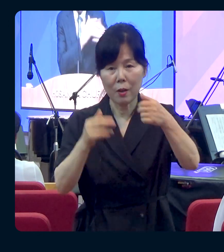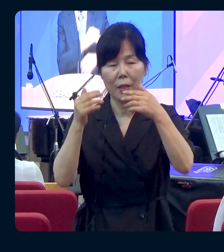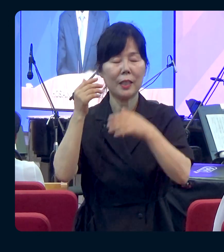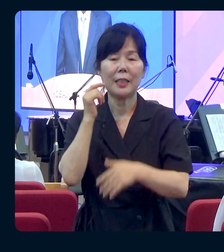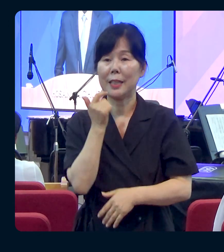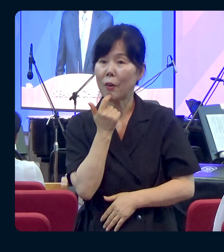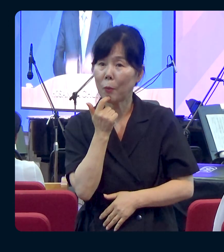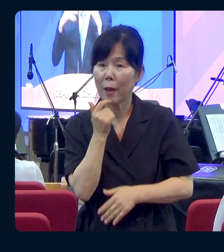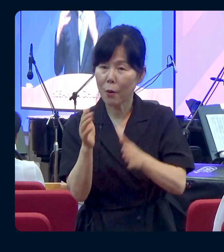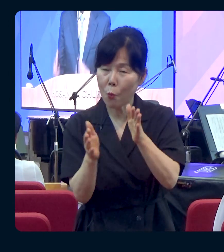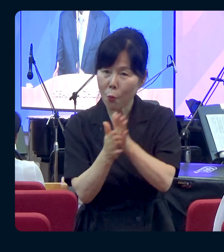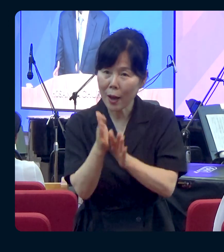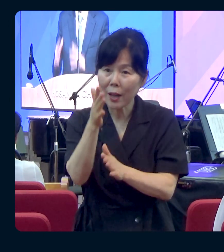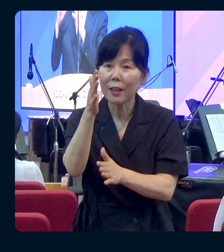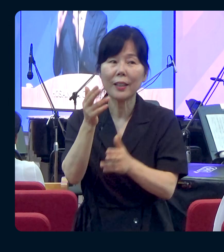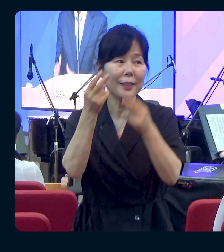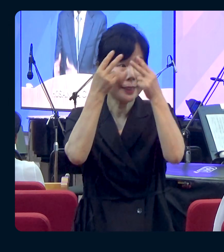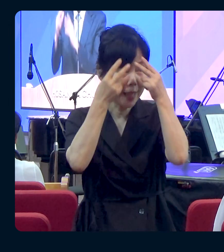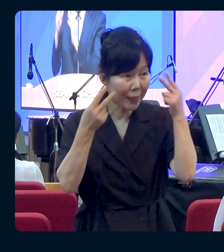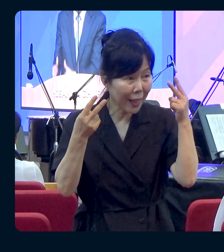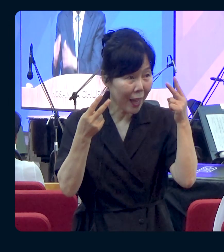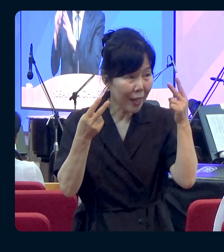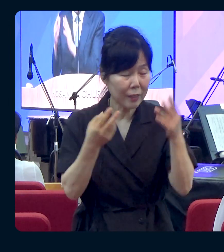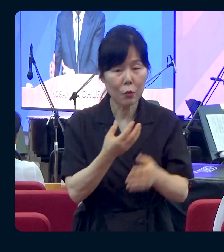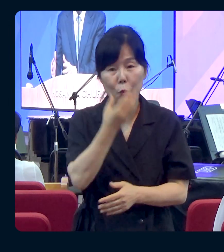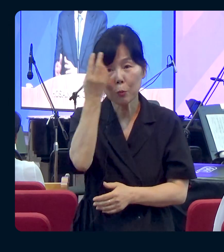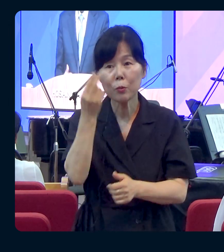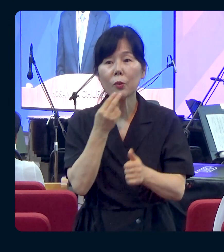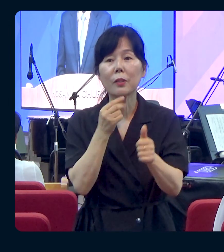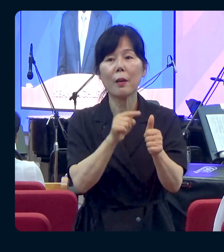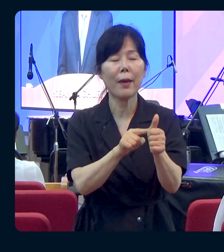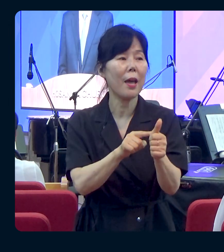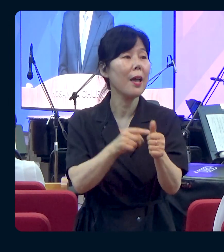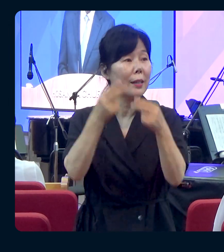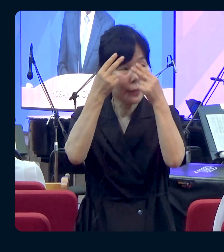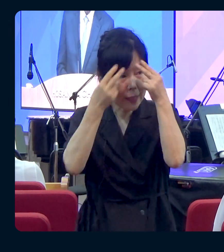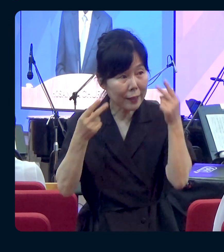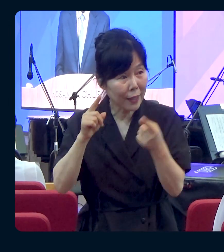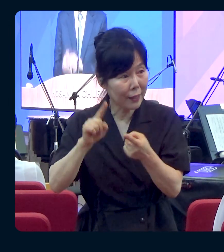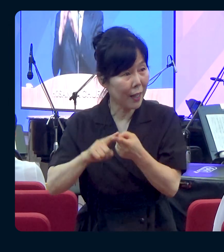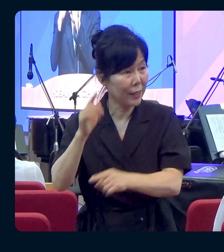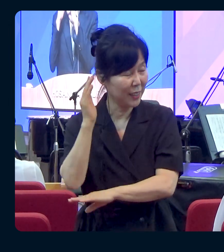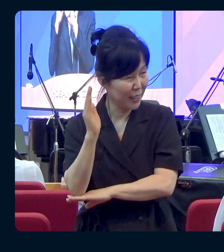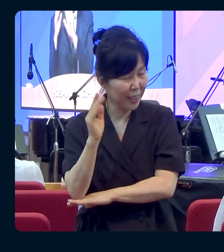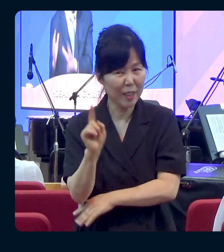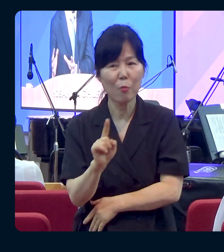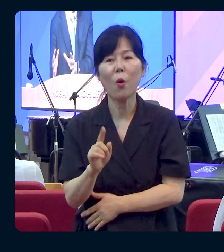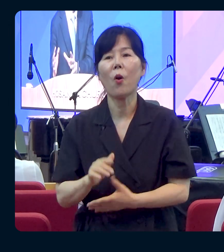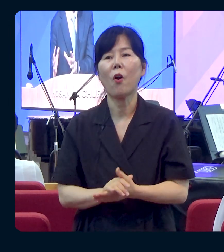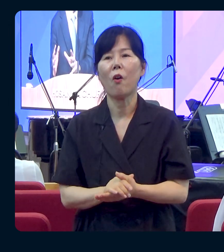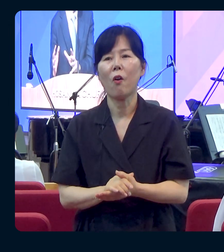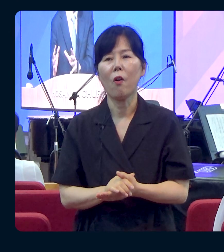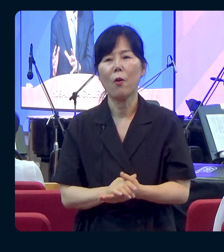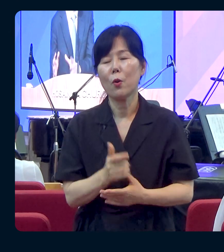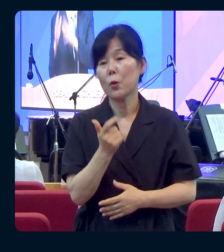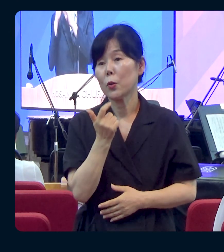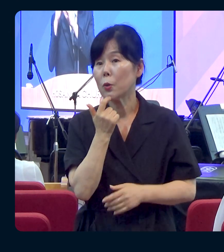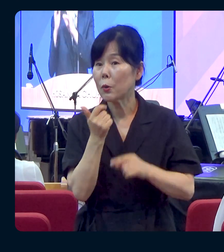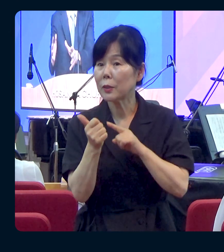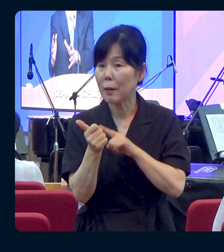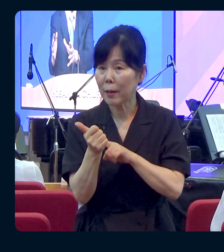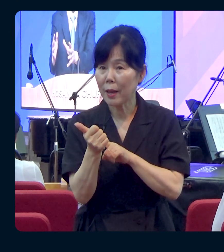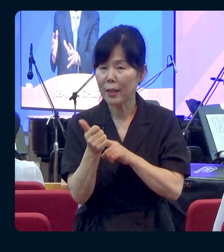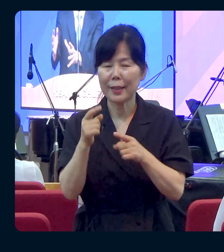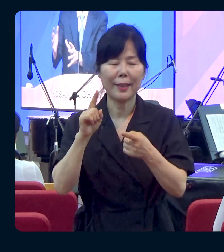야곱의 화려한 장례식 이야기, 그리고 마지막에 나오는 요셉의 장례 이야기, 그것은요 요셉의 인생에